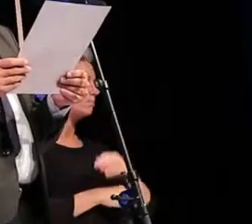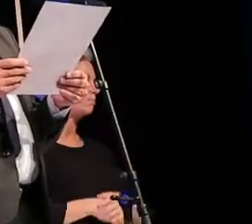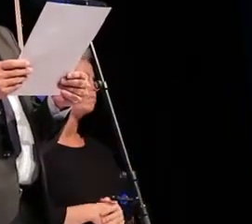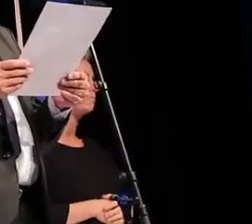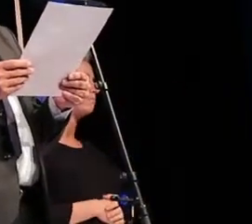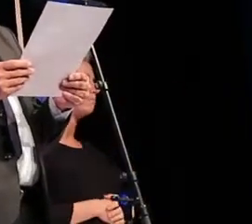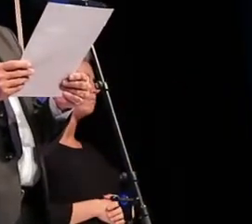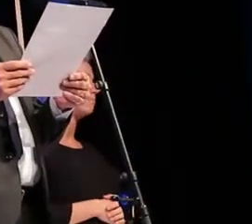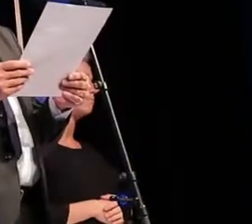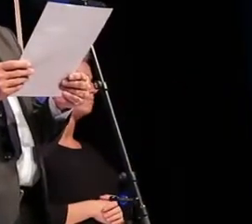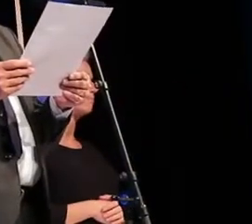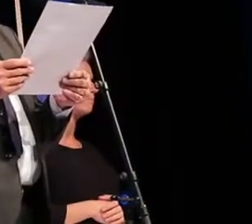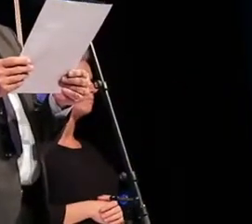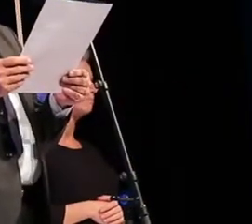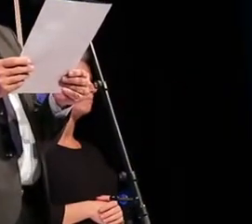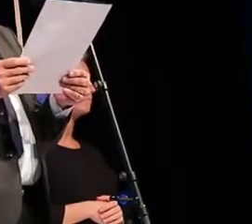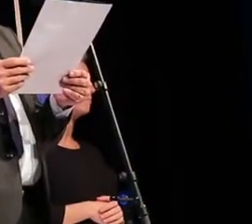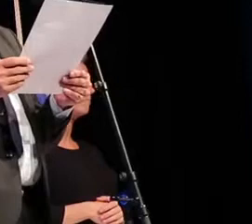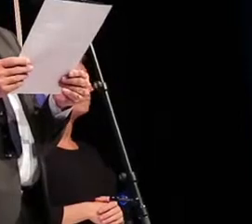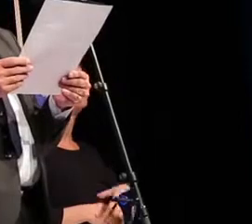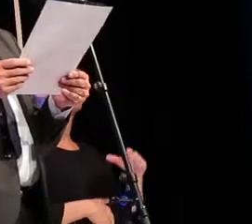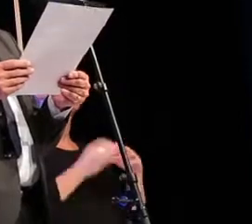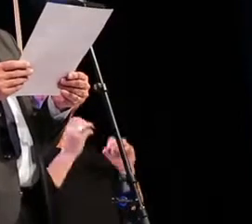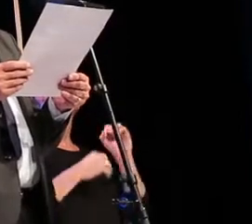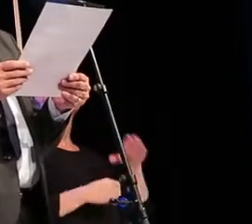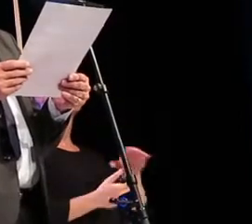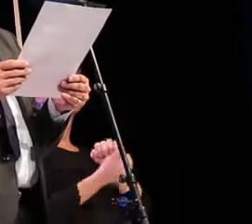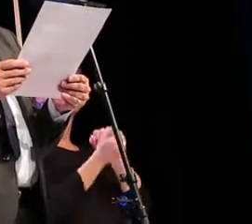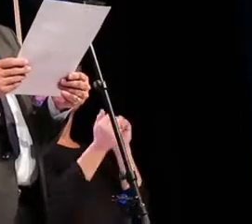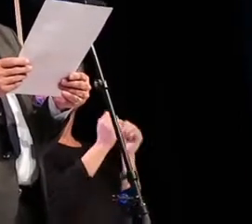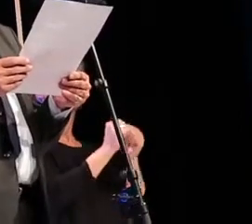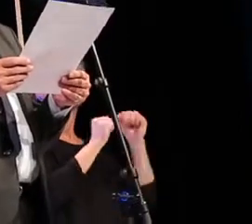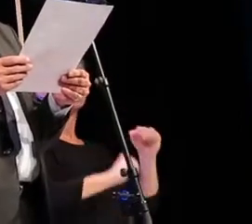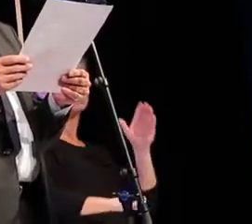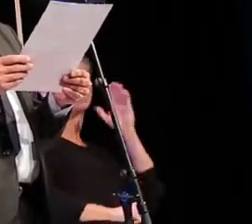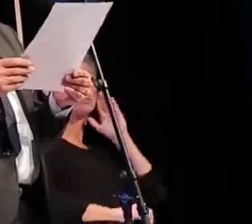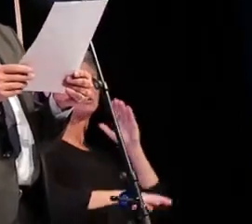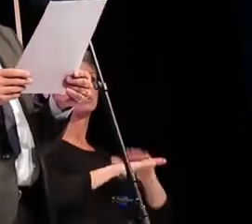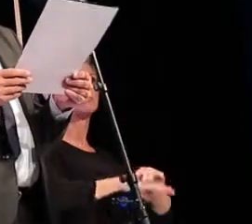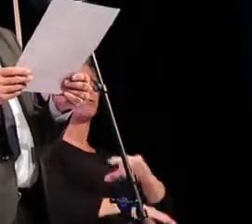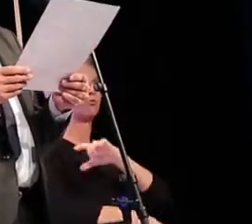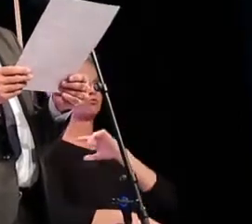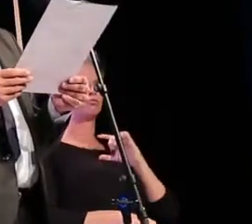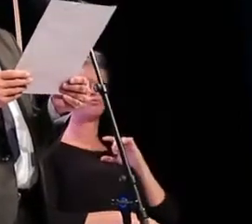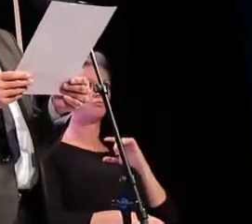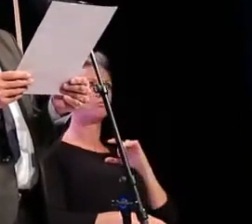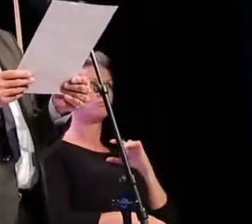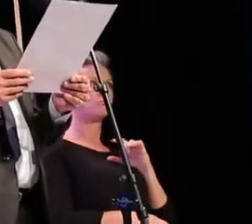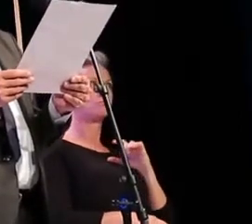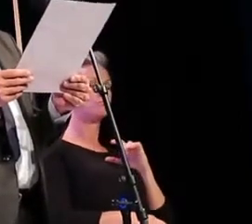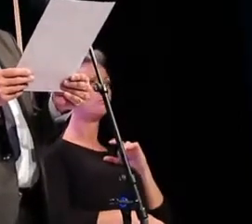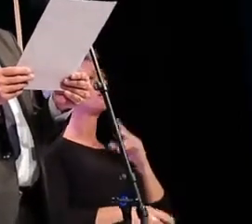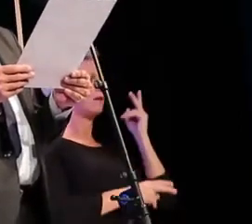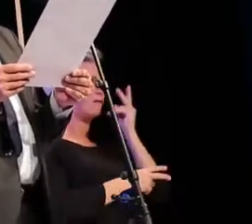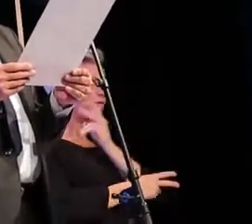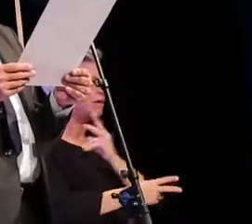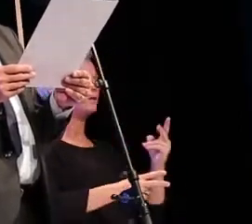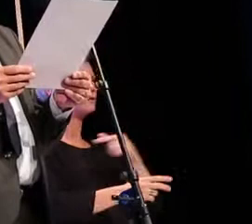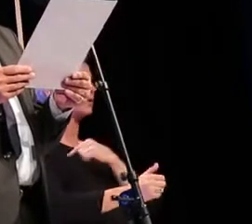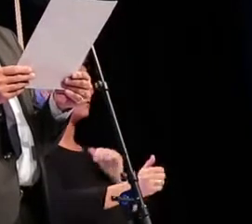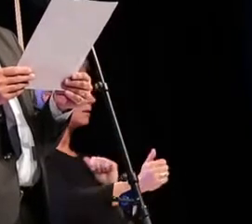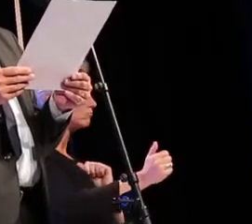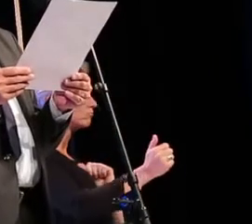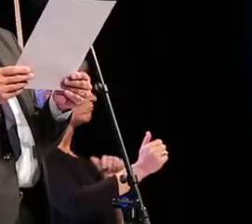Det handlar om att få politiken att lyssna. Att visa ledarskap och greppa